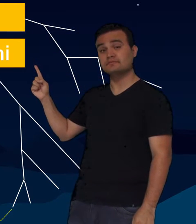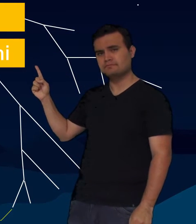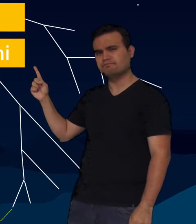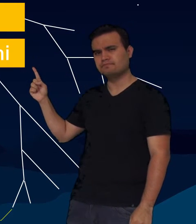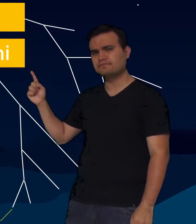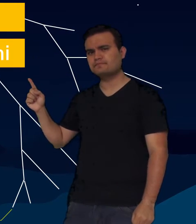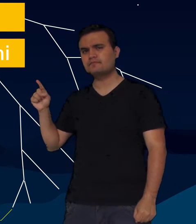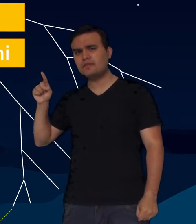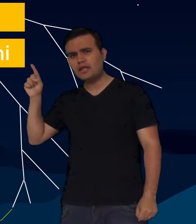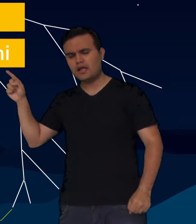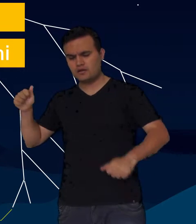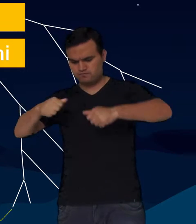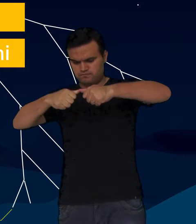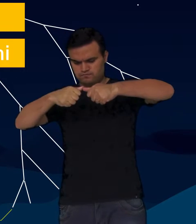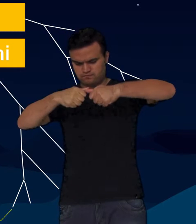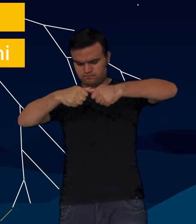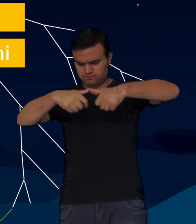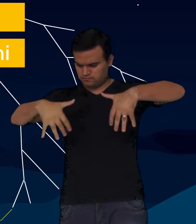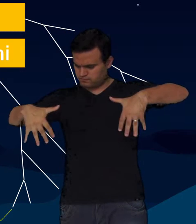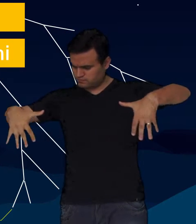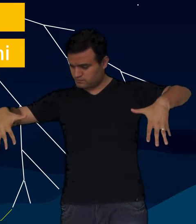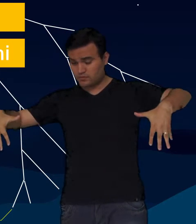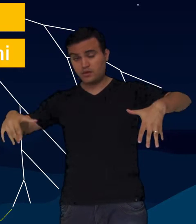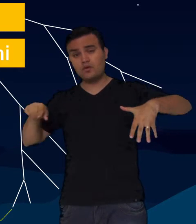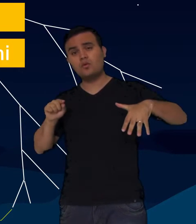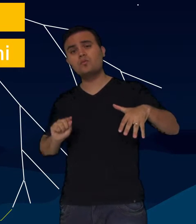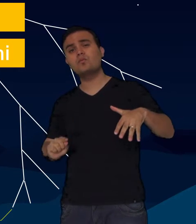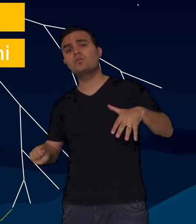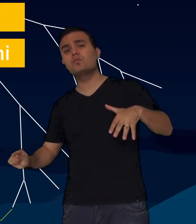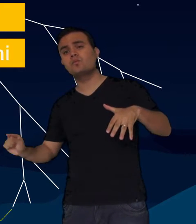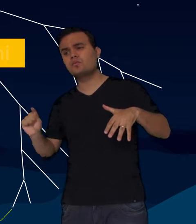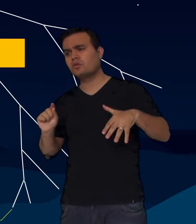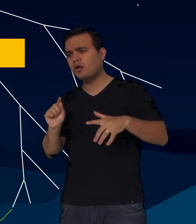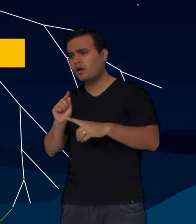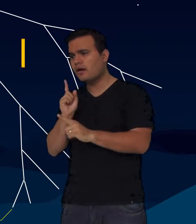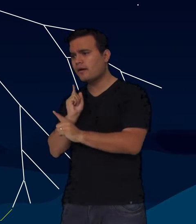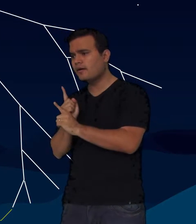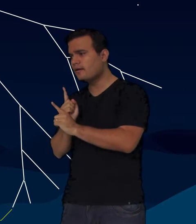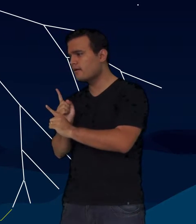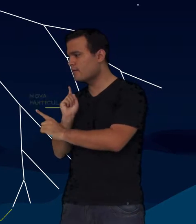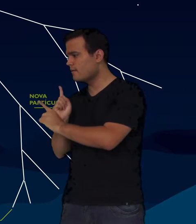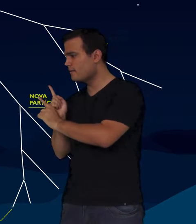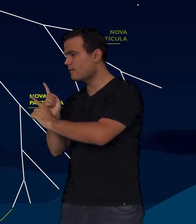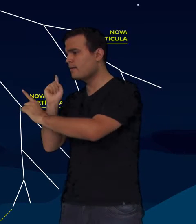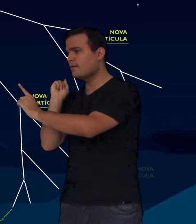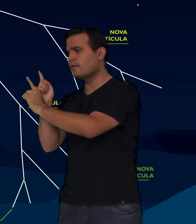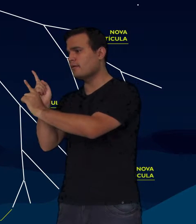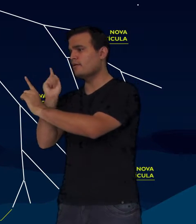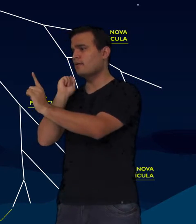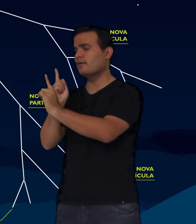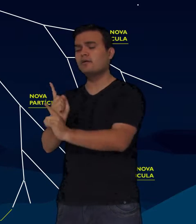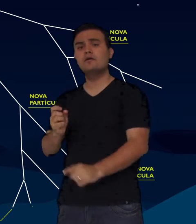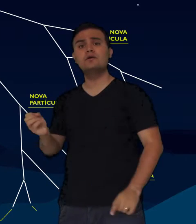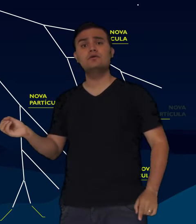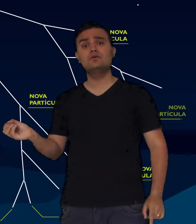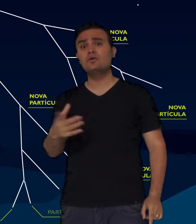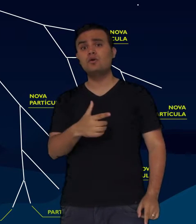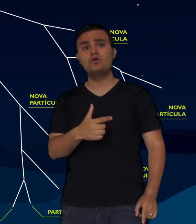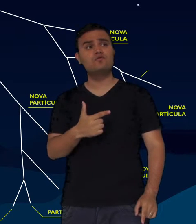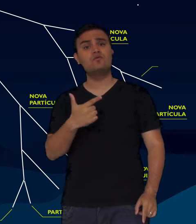de partículas, surpreendentemente eram produzidas partículas diferentes das conhecidas anteriormente. Com o avanço